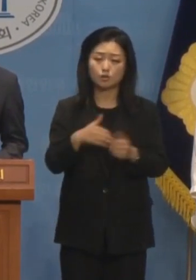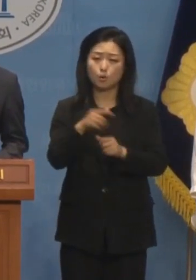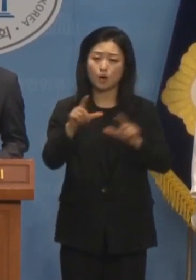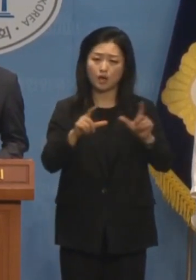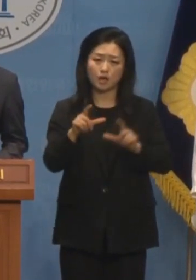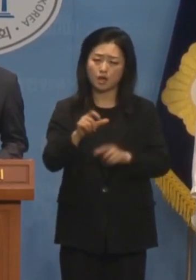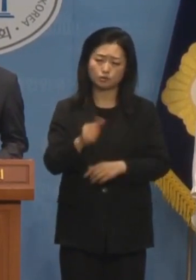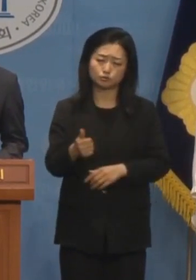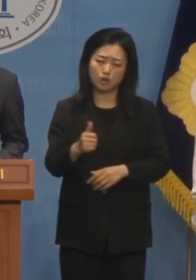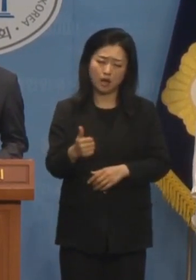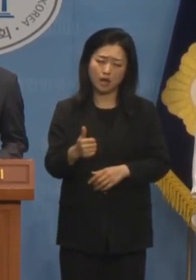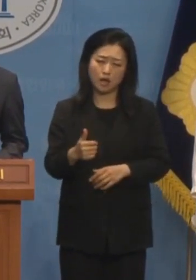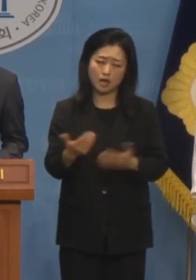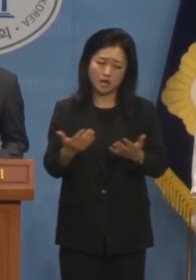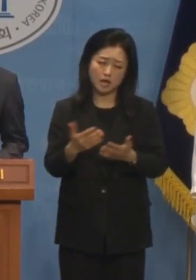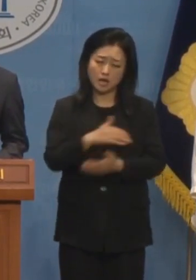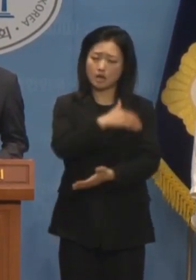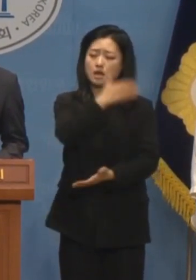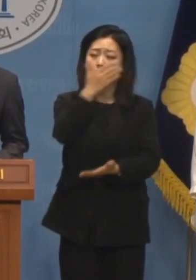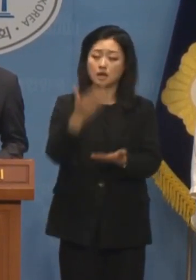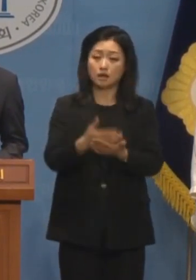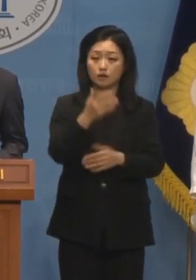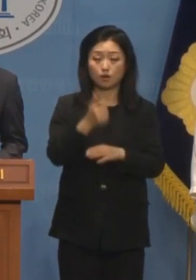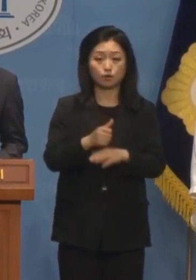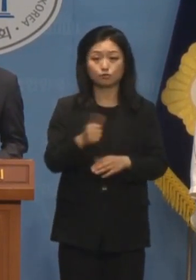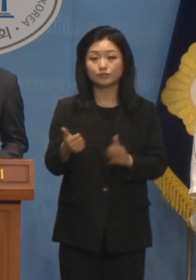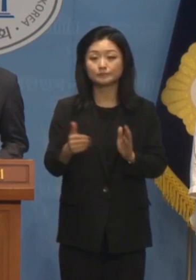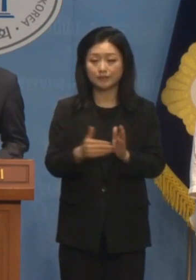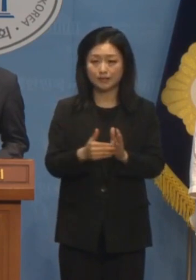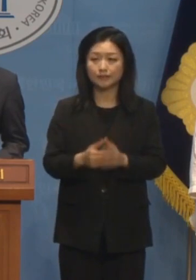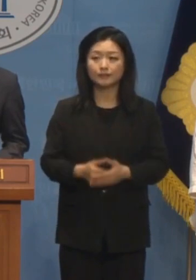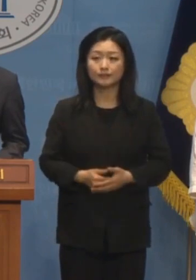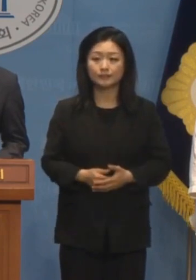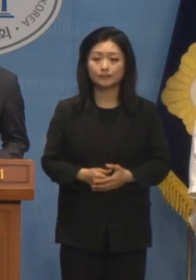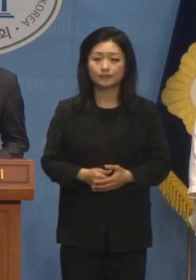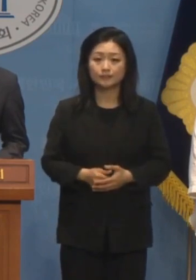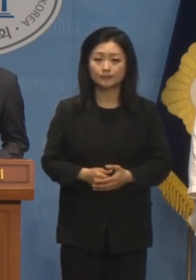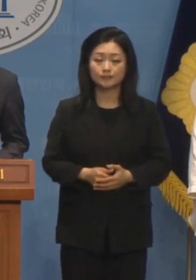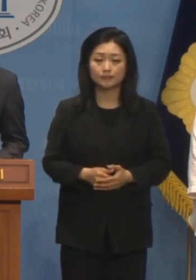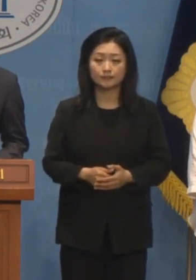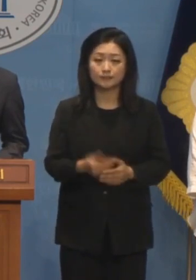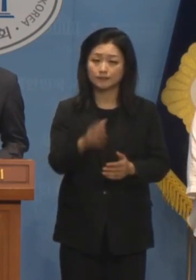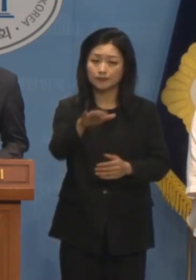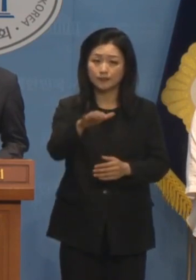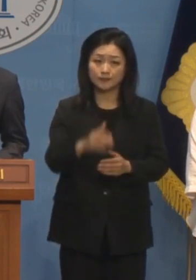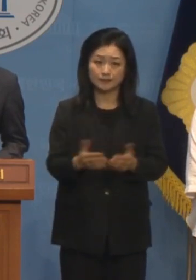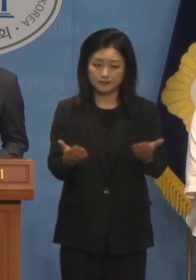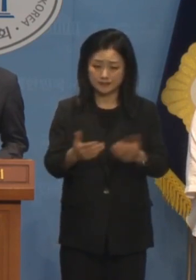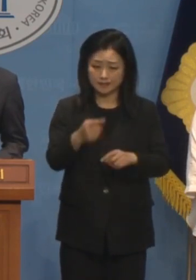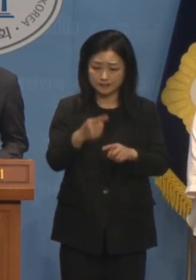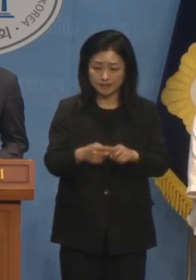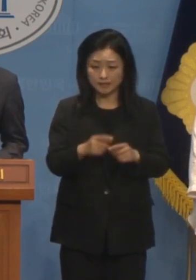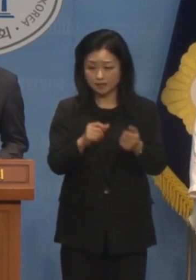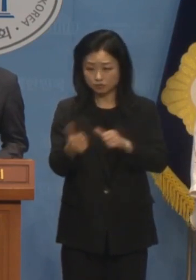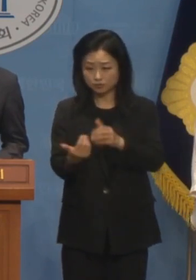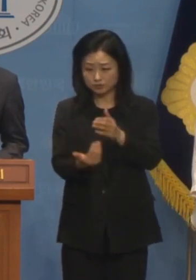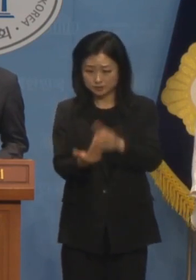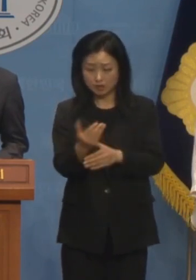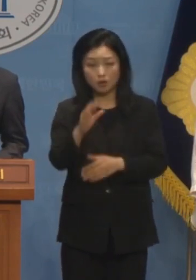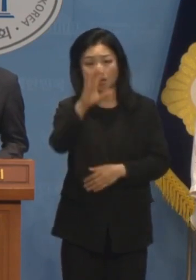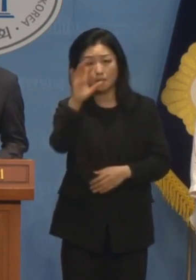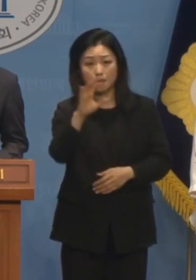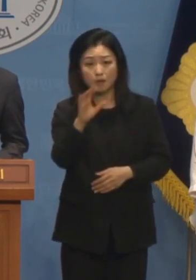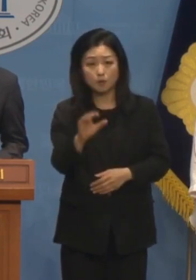환경과 살인적인 업무량에 허덕이다 생명을 잃었습니다. 어느 산업 분야를 막론하고 이렇게 사망자가 끊이지